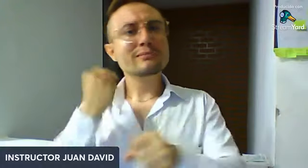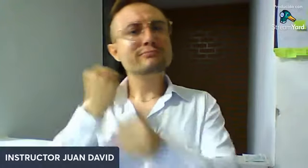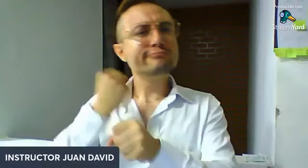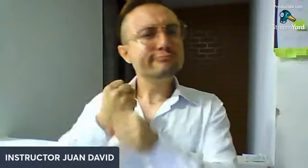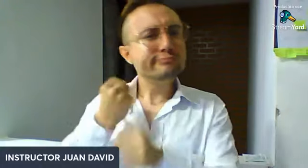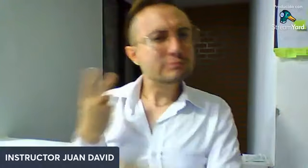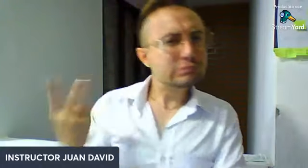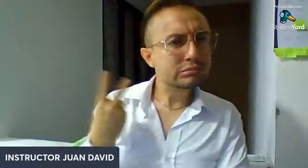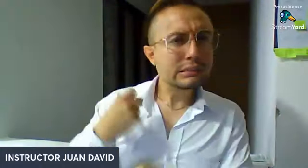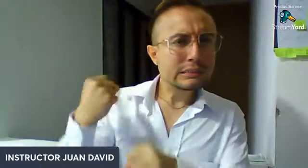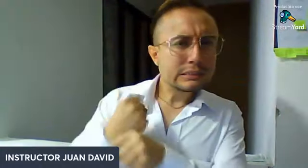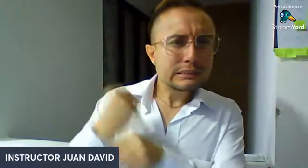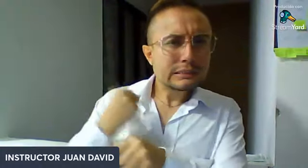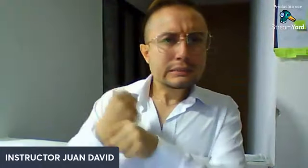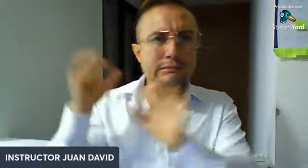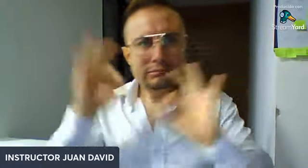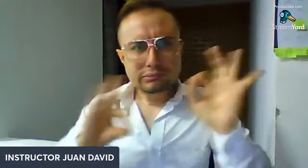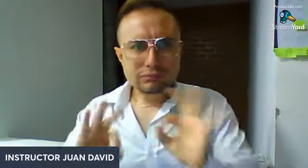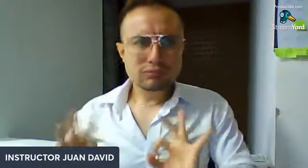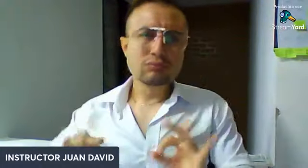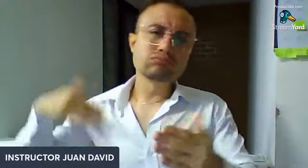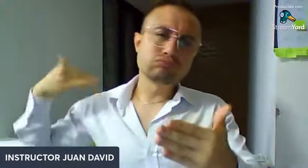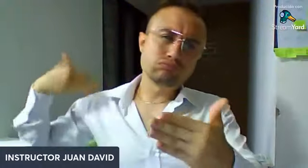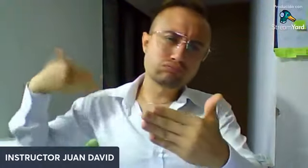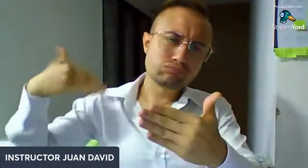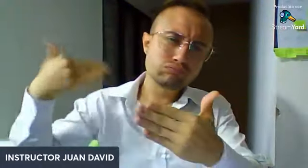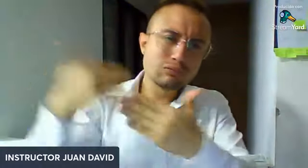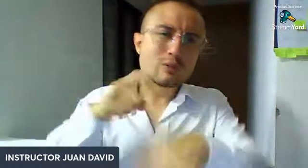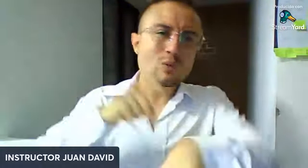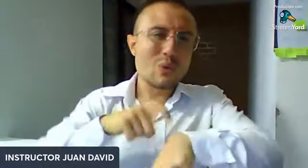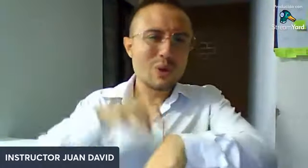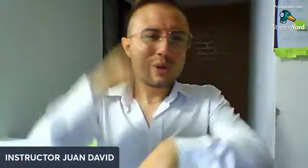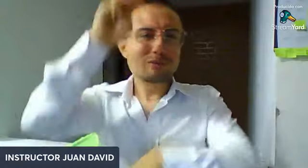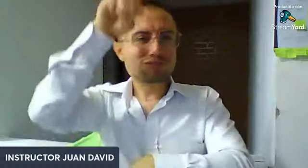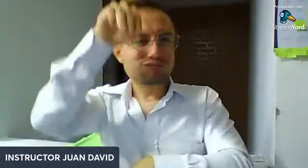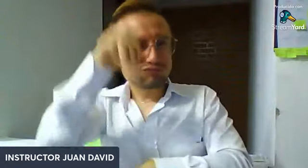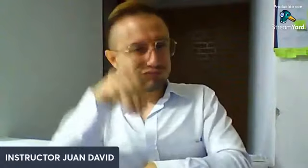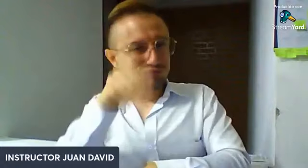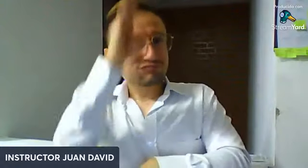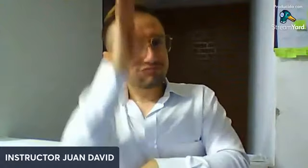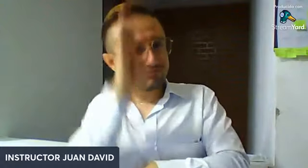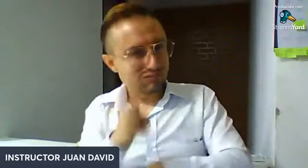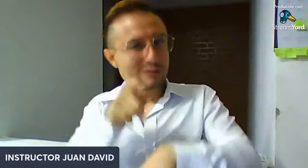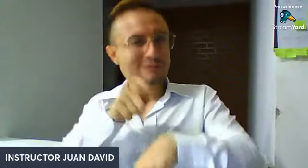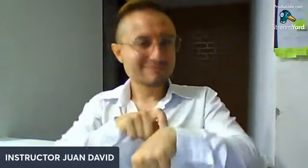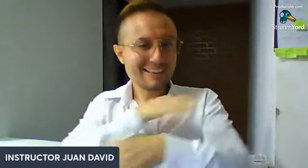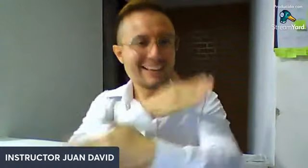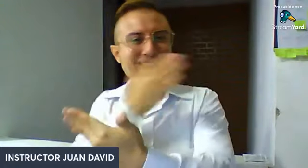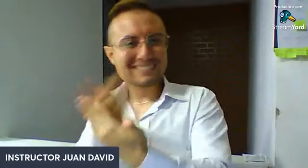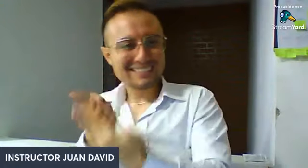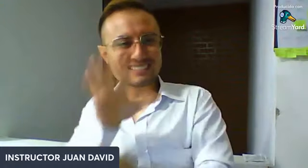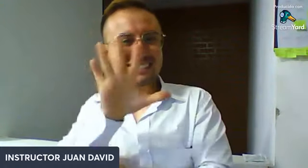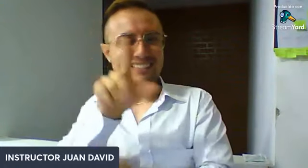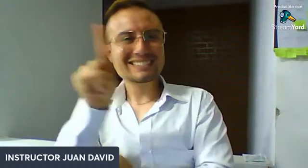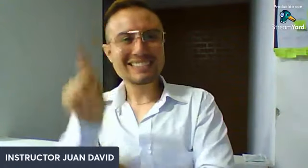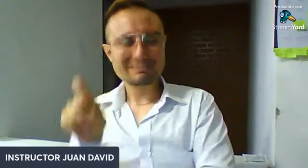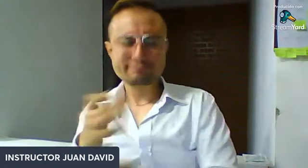que viene de parte del Ministerio de Cultura y pues es un trabajo que hacemos con mucho